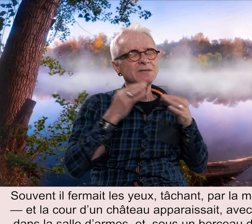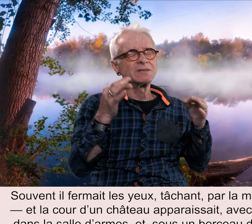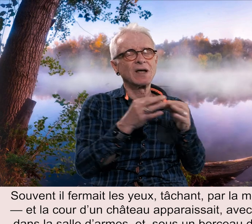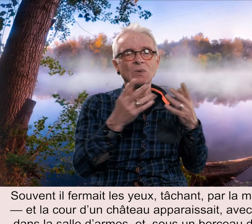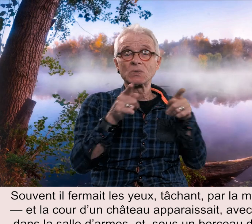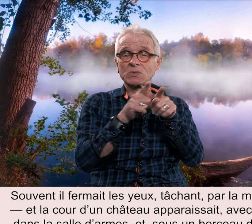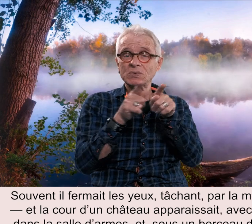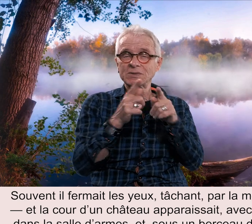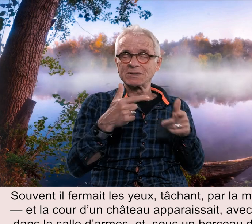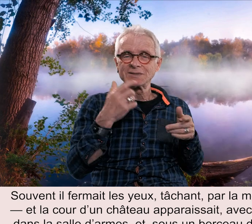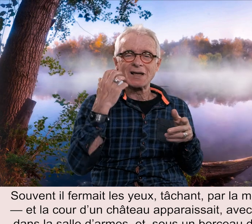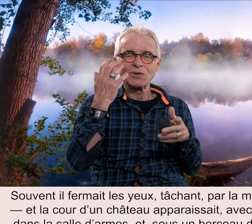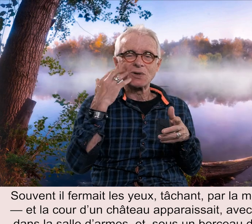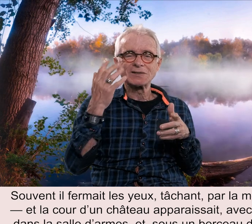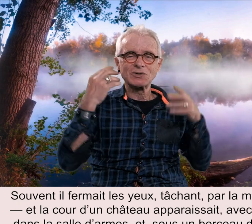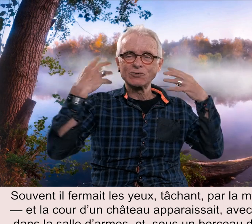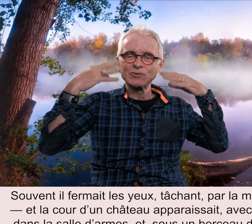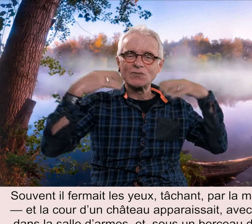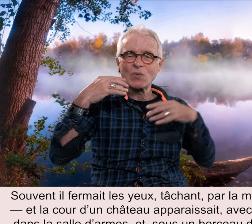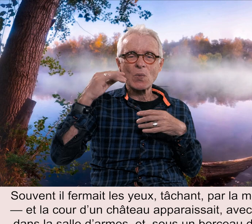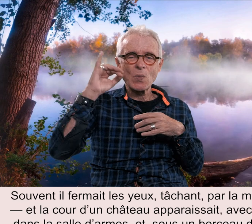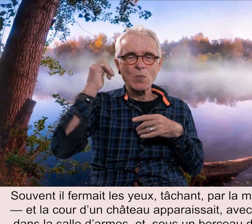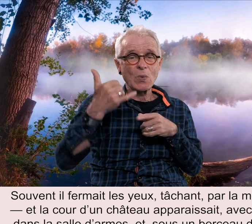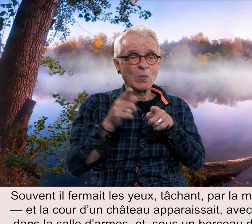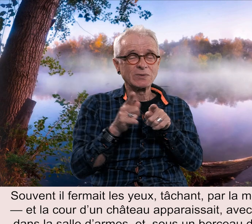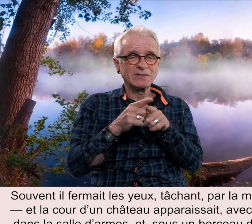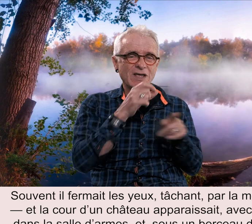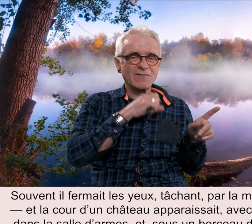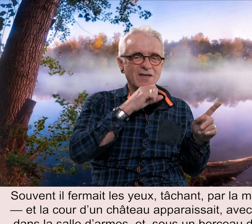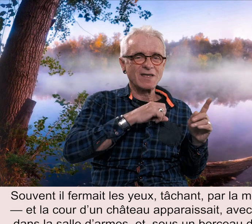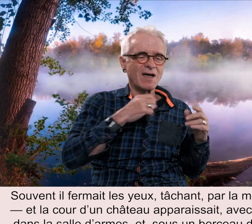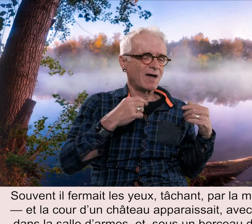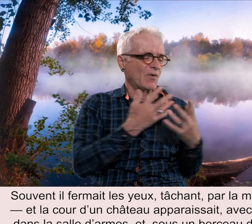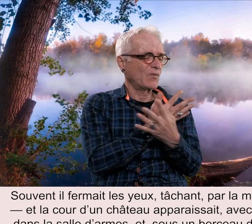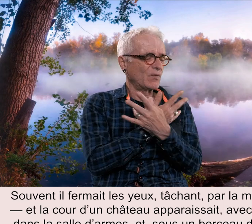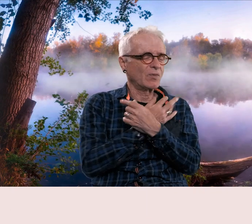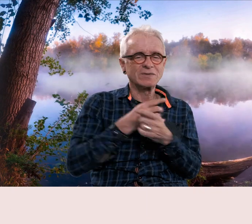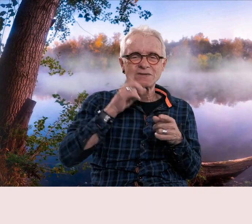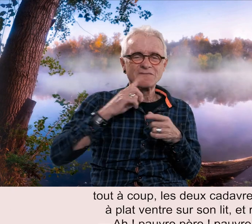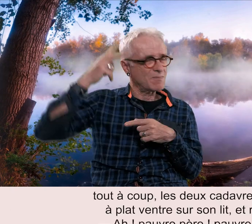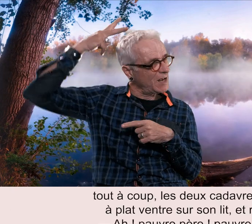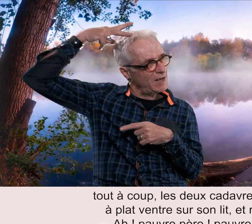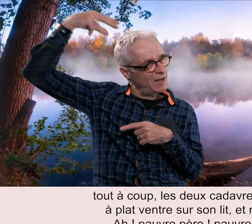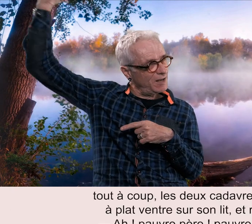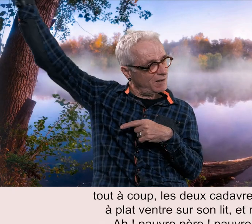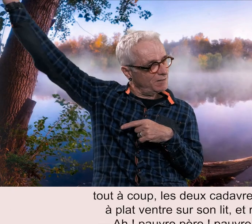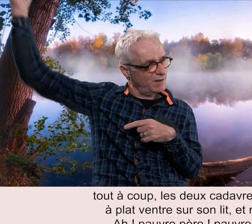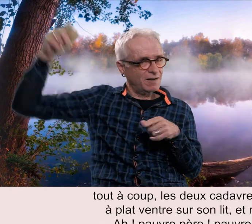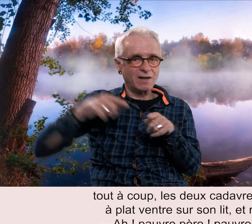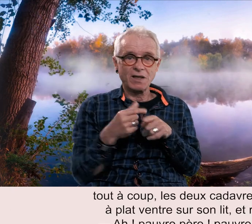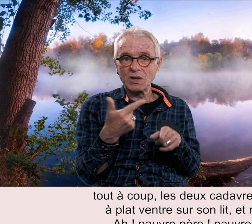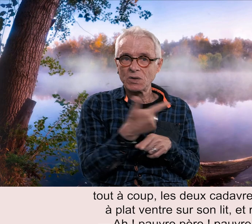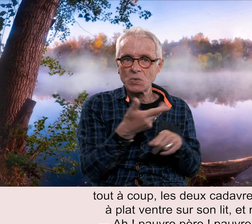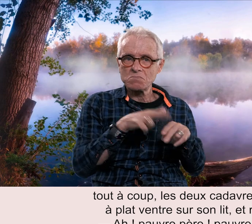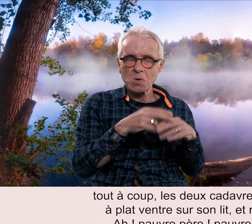pampres, un adolescent à cheveux blonds entre un vieillard couvert de fourrure et une dame à grands hainins. Tout à coup, les deux